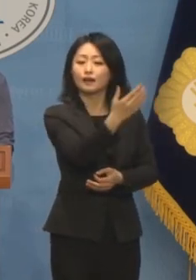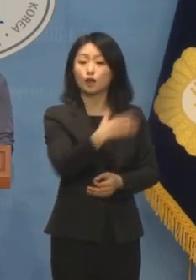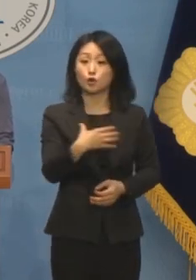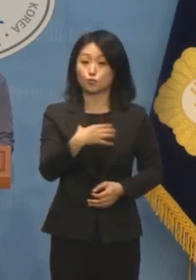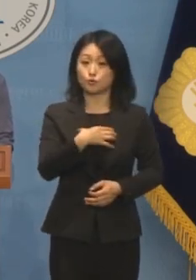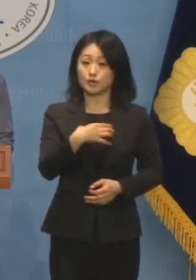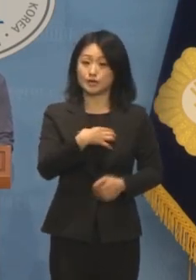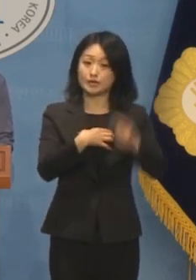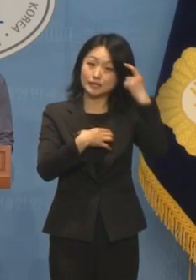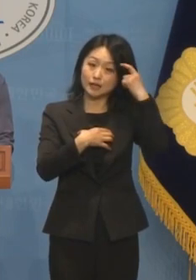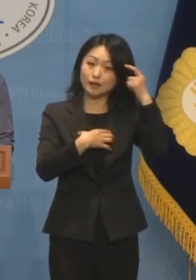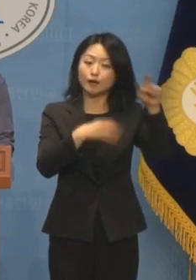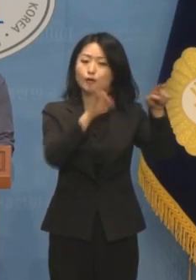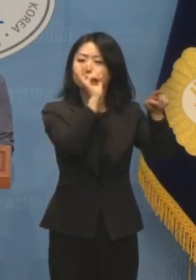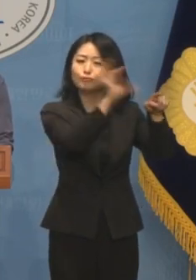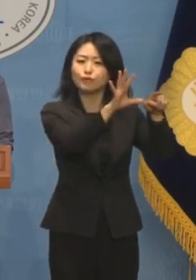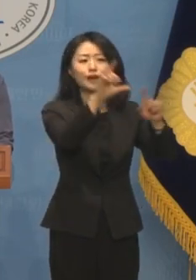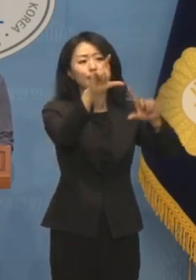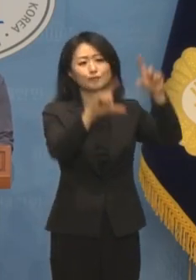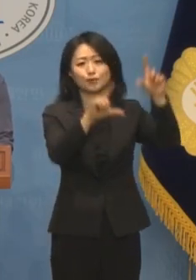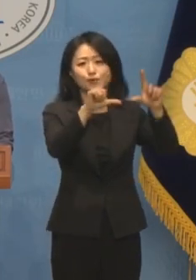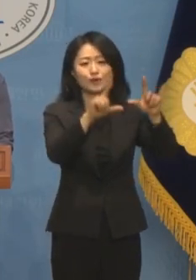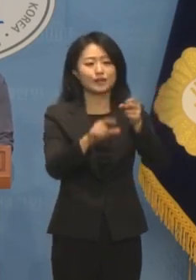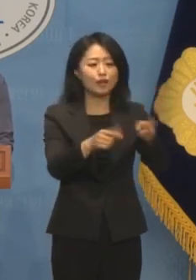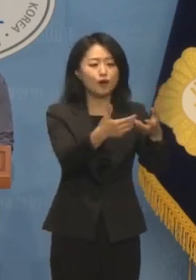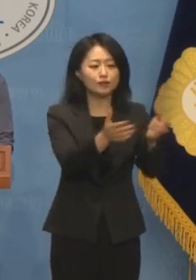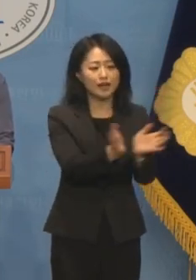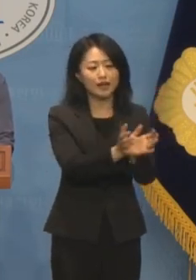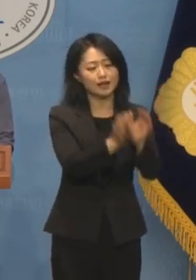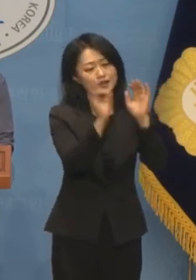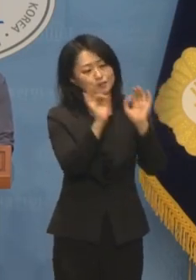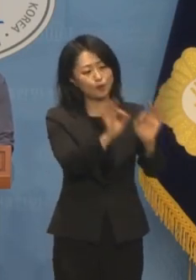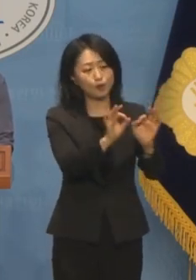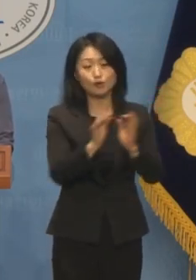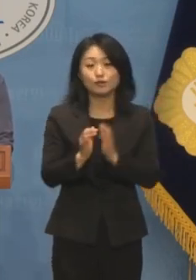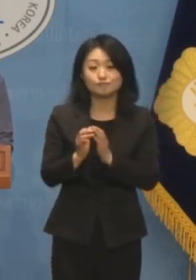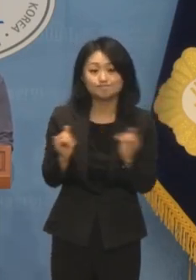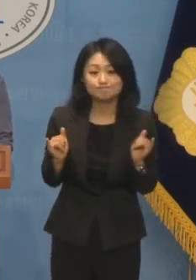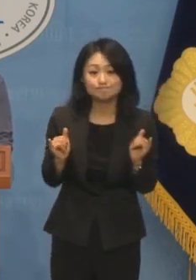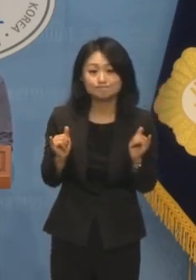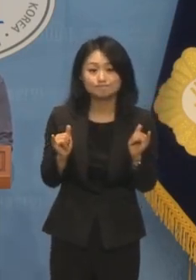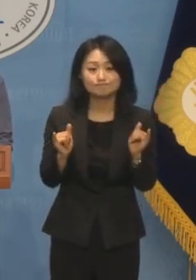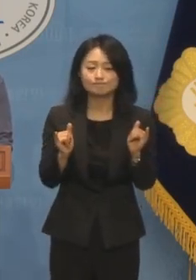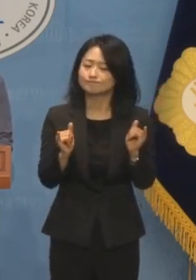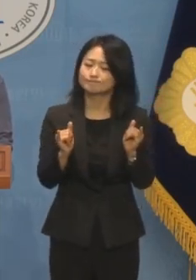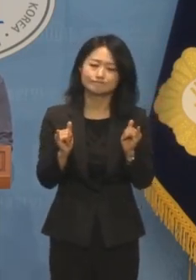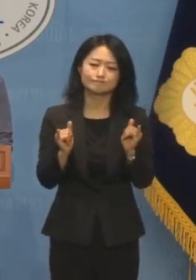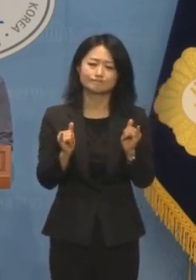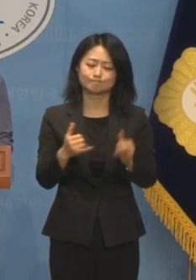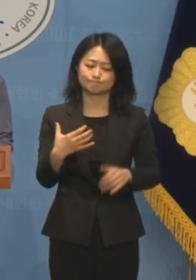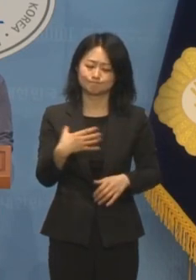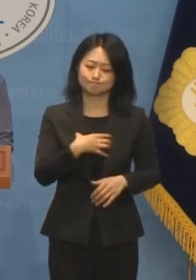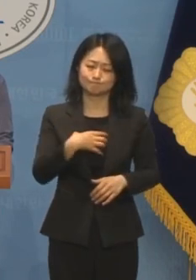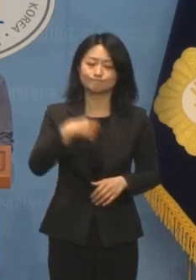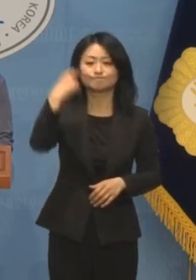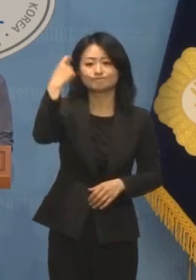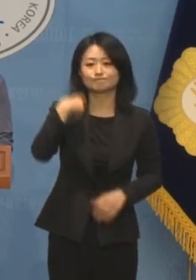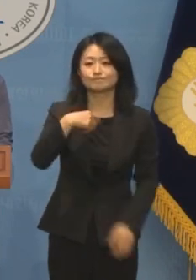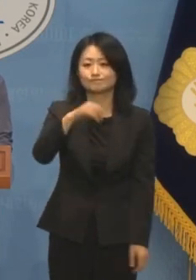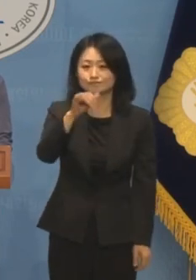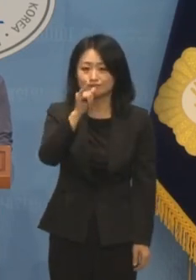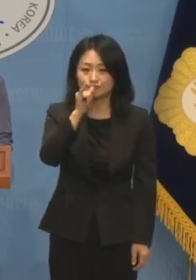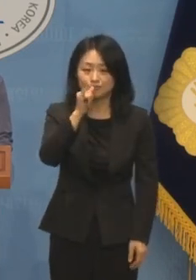위기라는 인식조차 전혀 못하는 집권 여당을 두고 우리 국민들은 심각한 위기를 느낍니다.